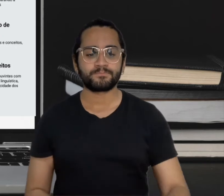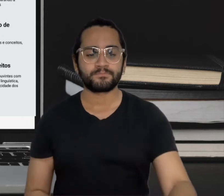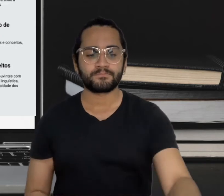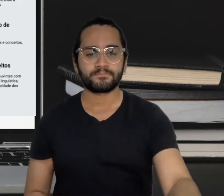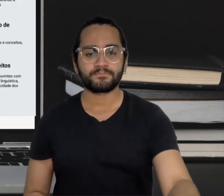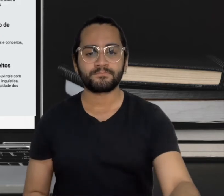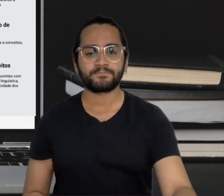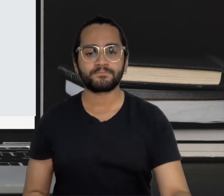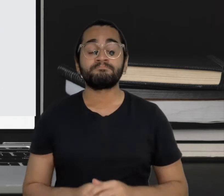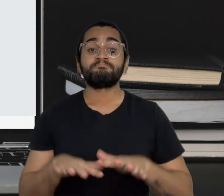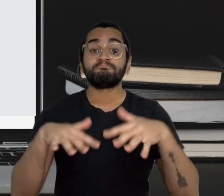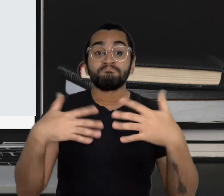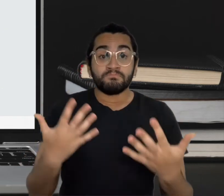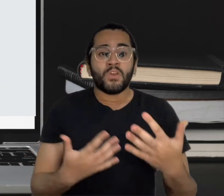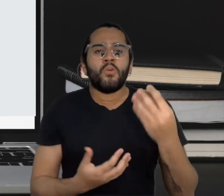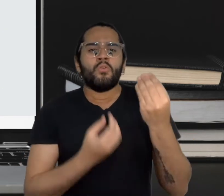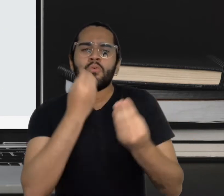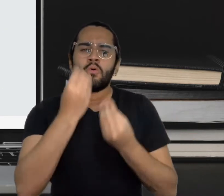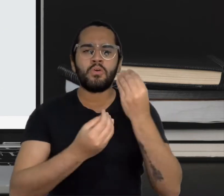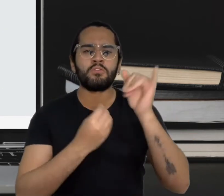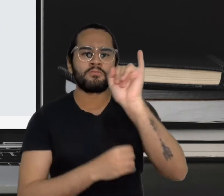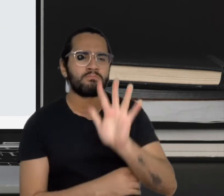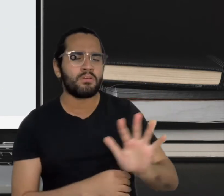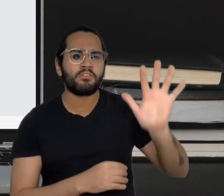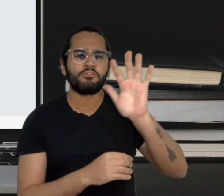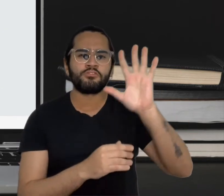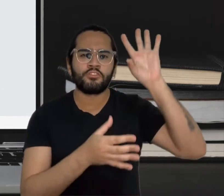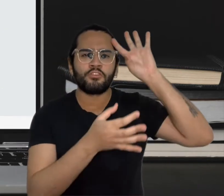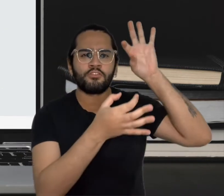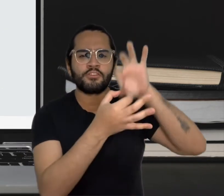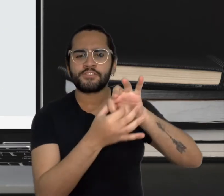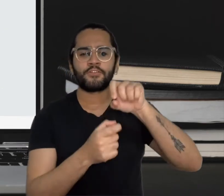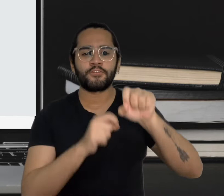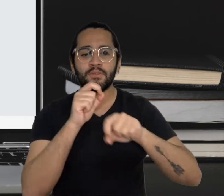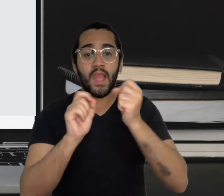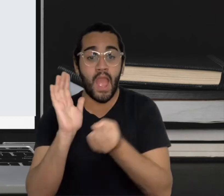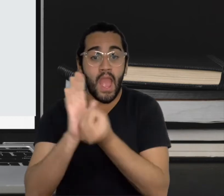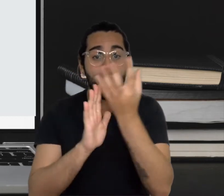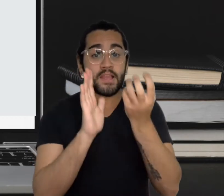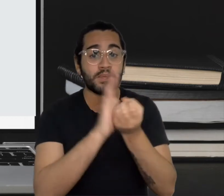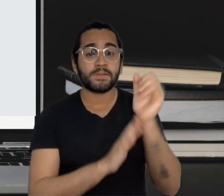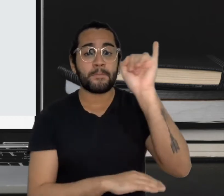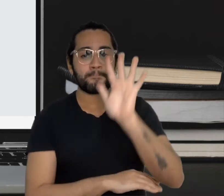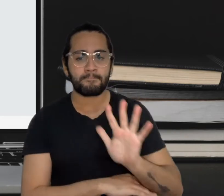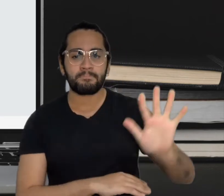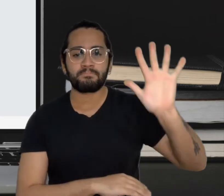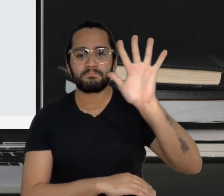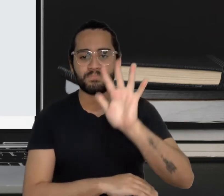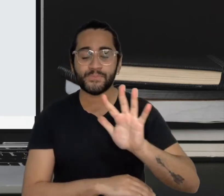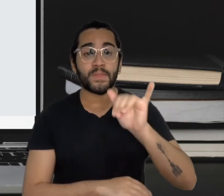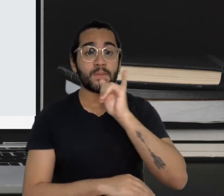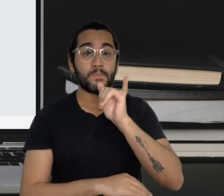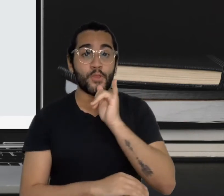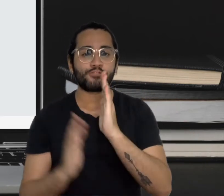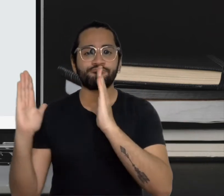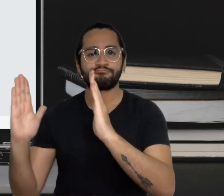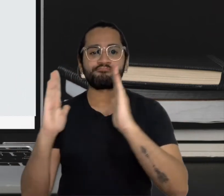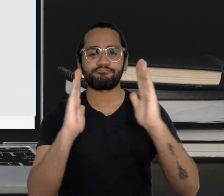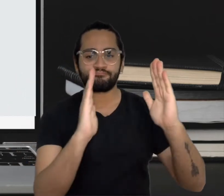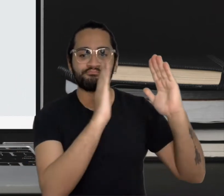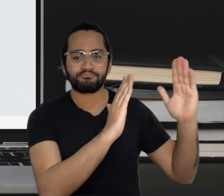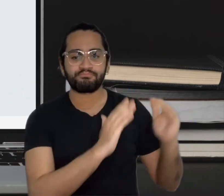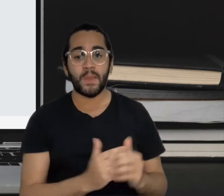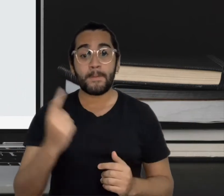as comunidades surdas. Então, para mostrar como é que nós representamos essas imagens e fizemos essa combinação e